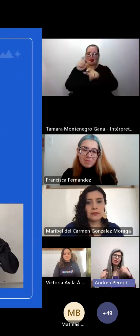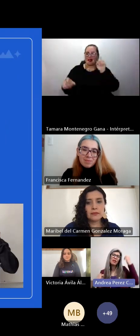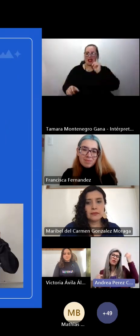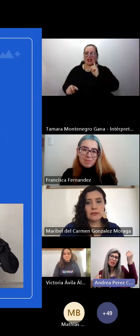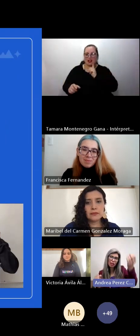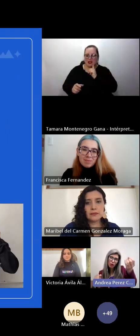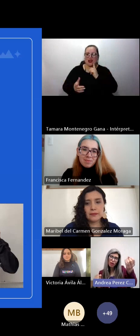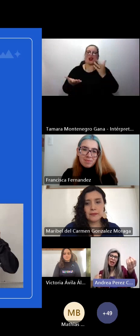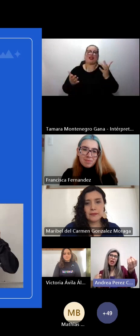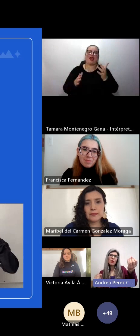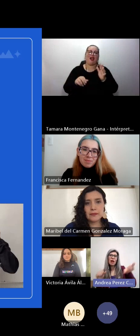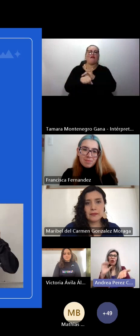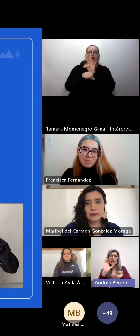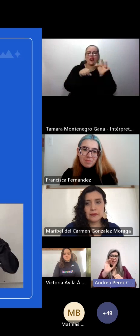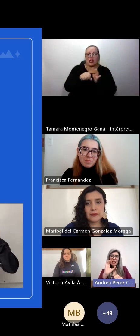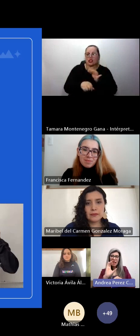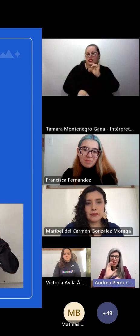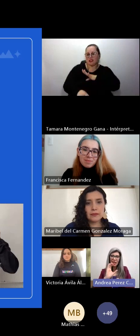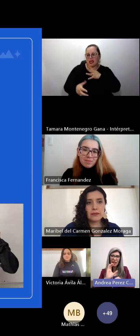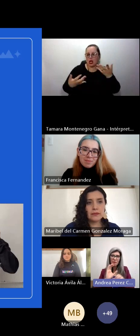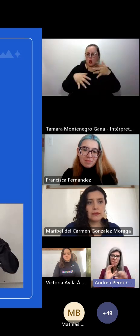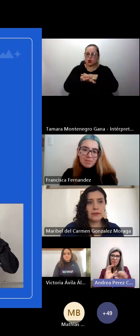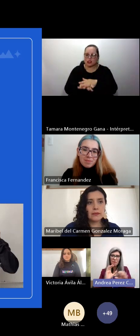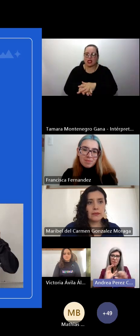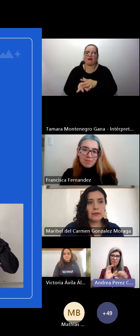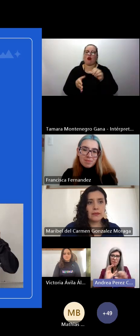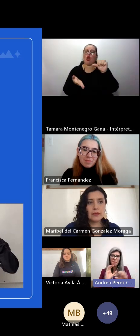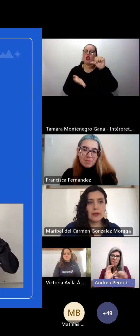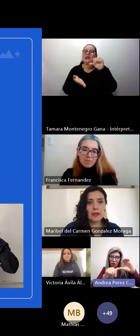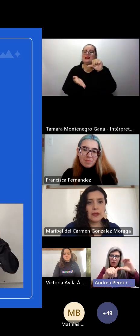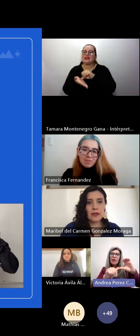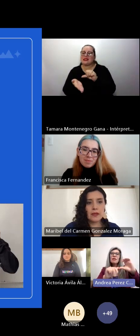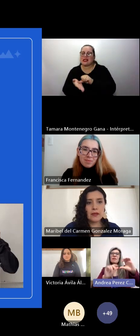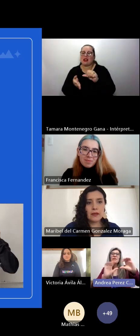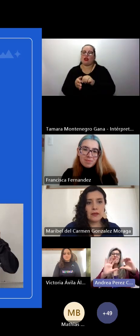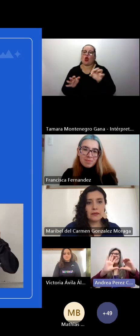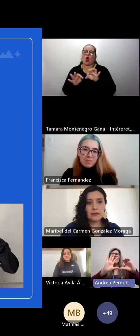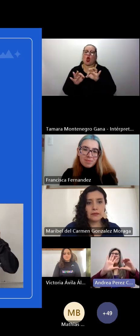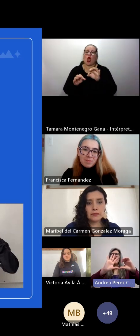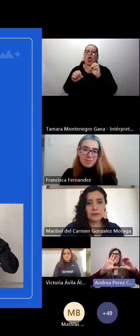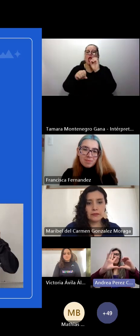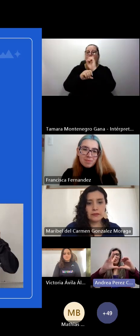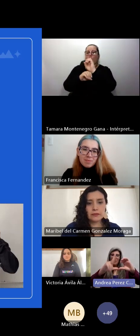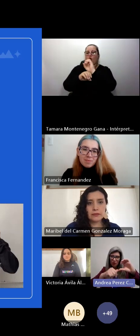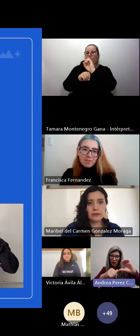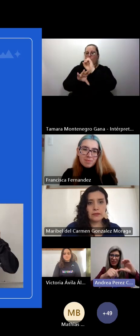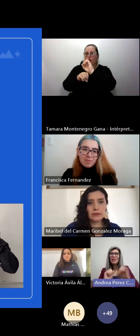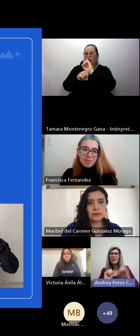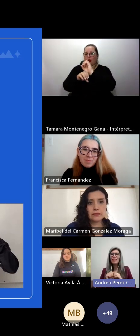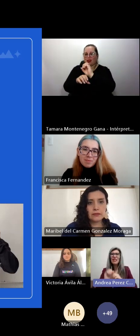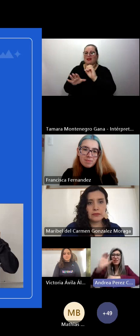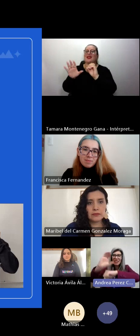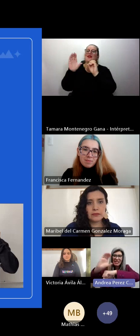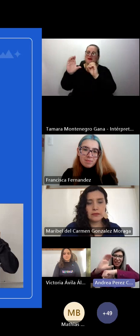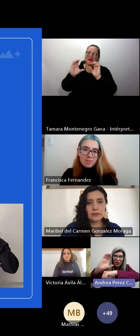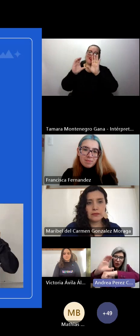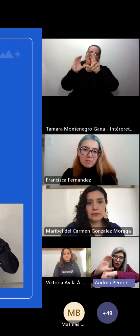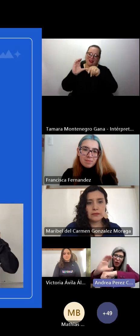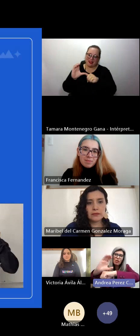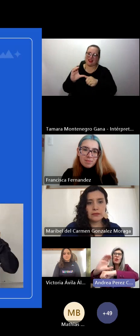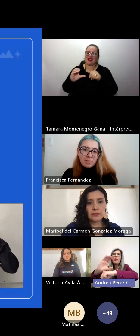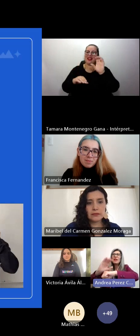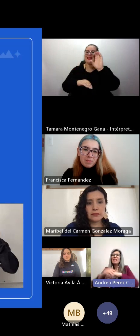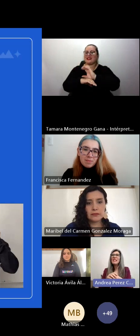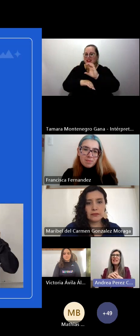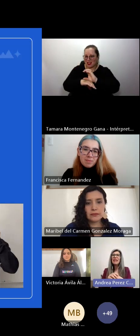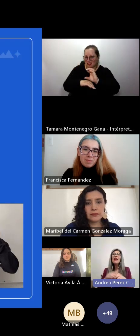Chile Inclusivo, Centro de Educadores, eh, Fundación, la Fundación por un Chile Inclusivo, el Centro de